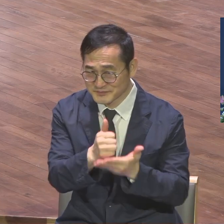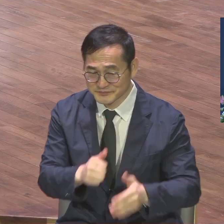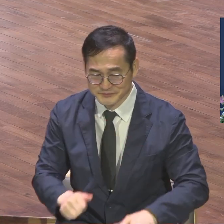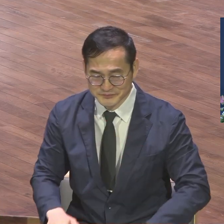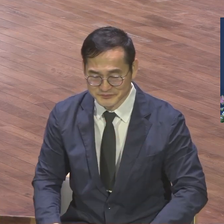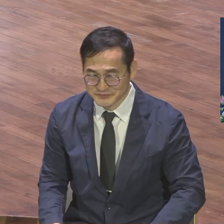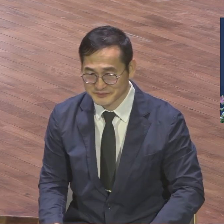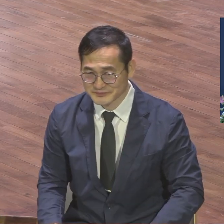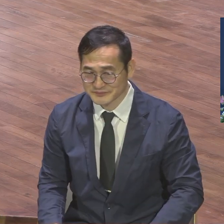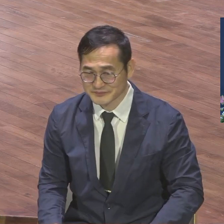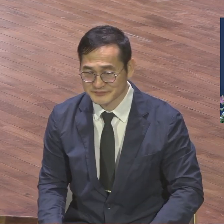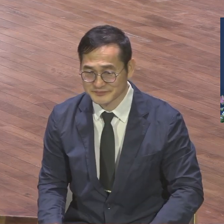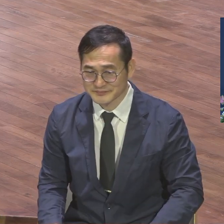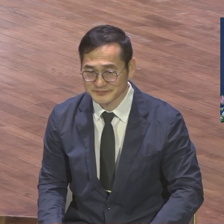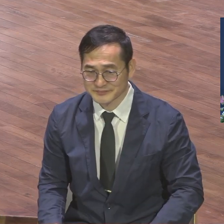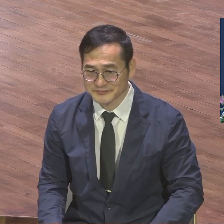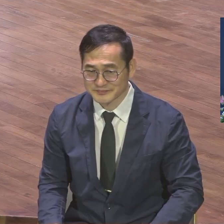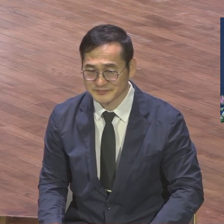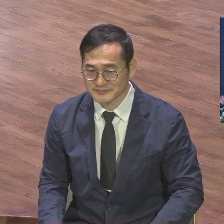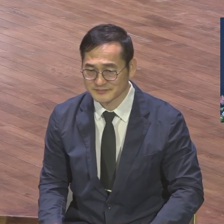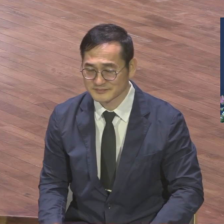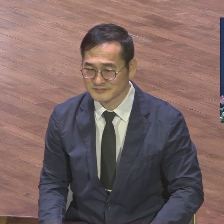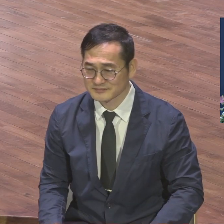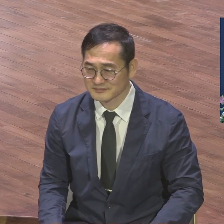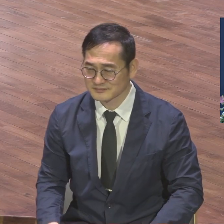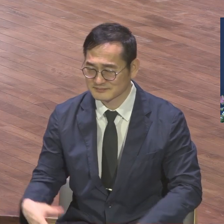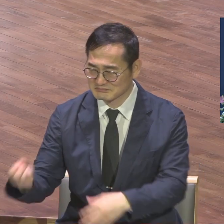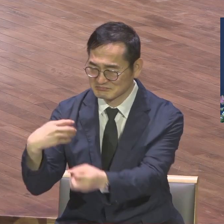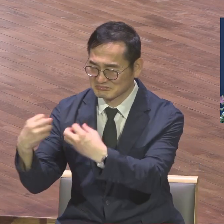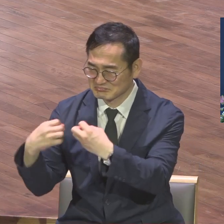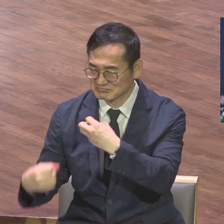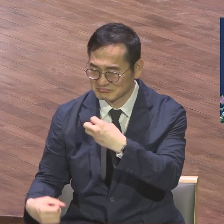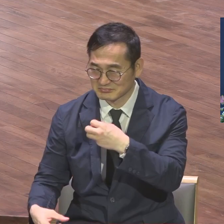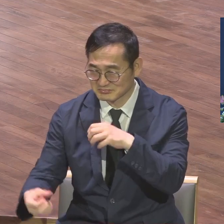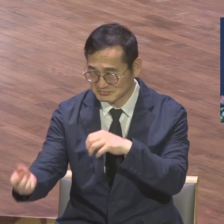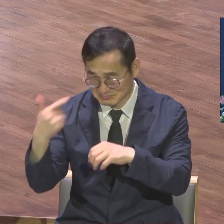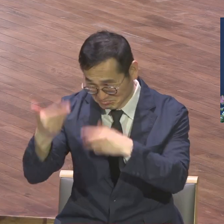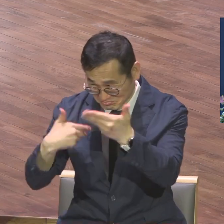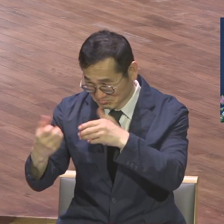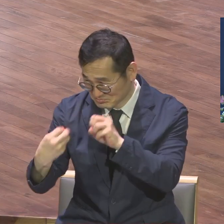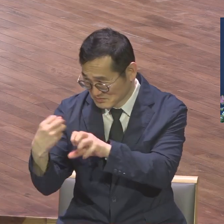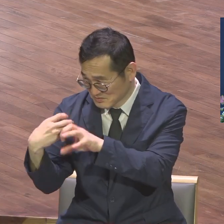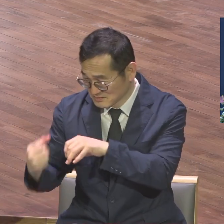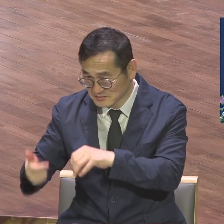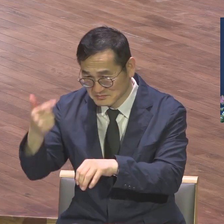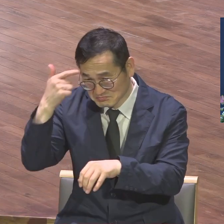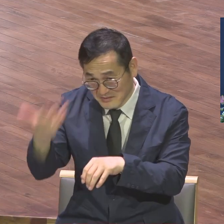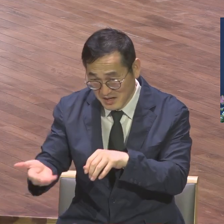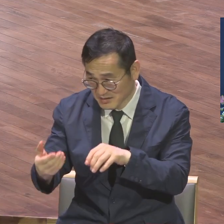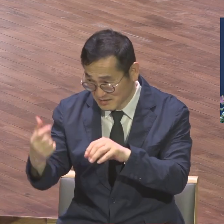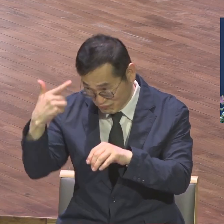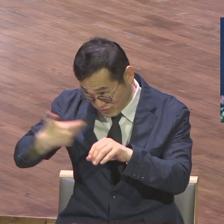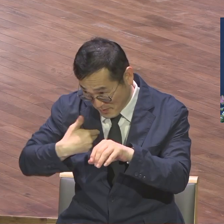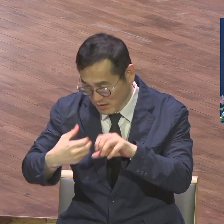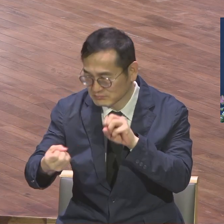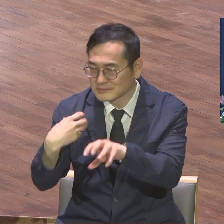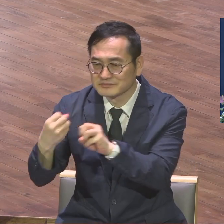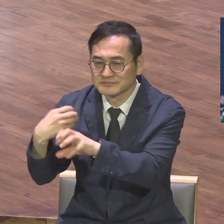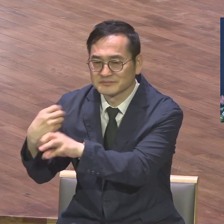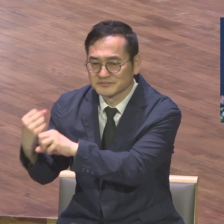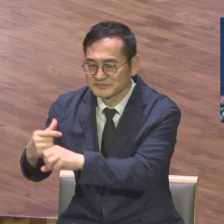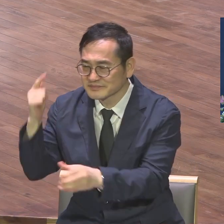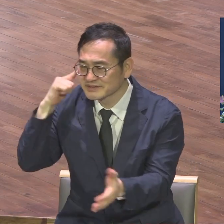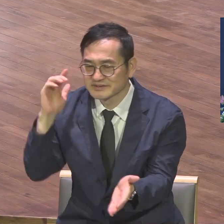이런 방구도 하지 못할 정도로 질문마다 기가 막히게 지혜롭게 명쾌하게